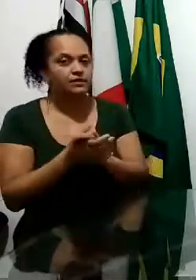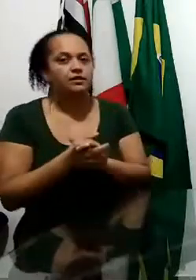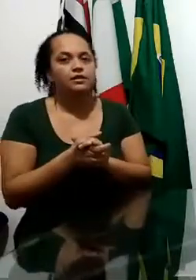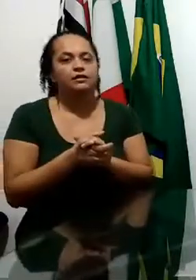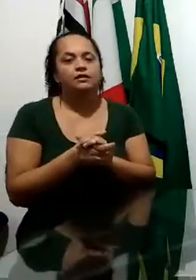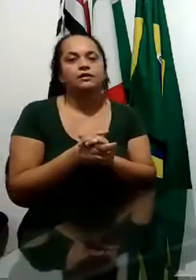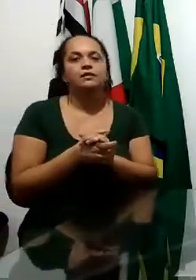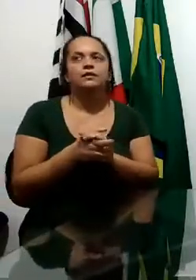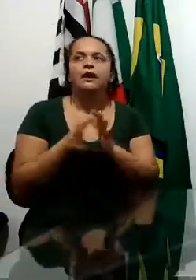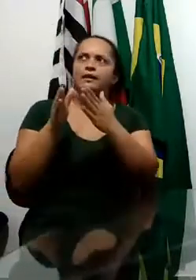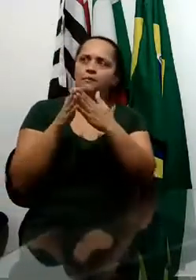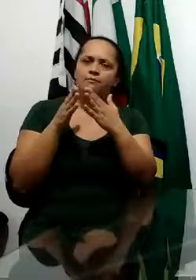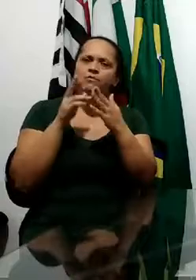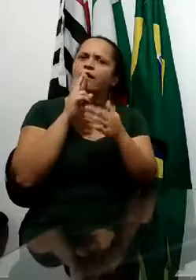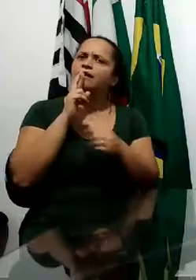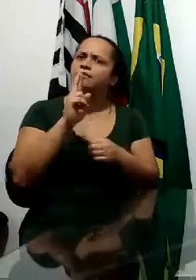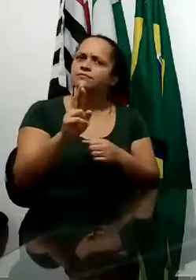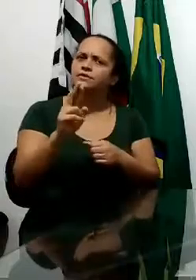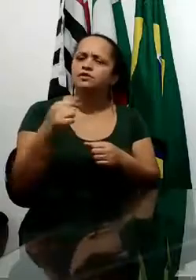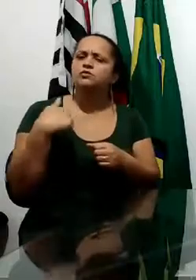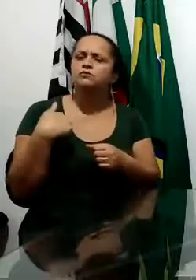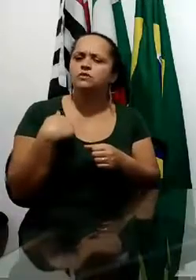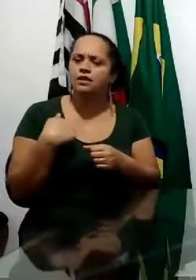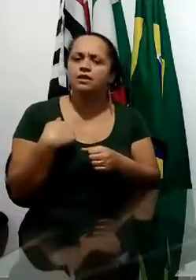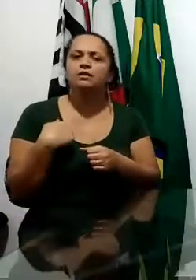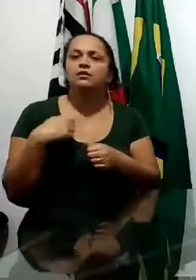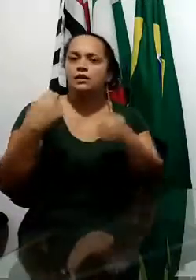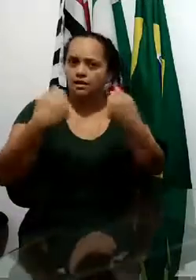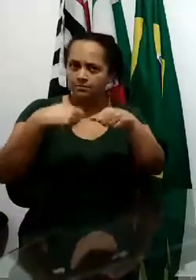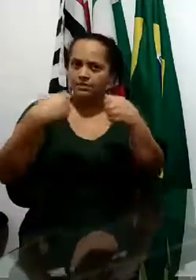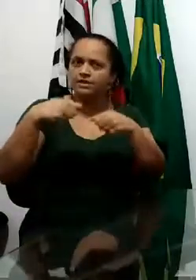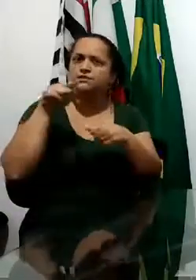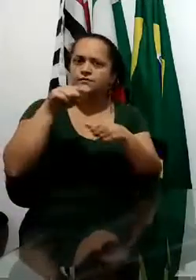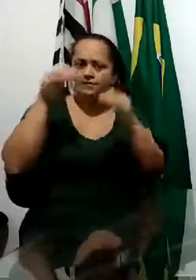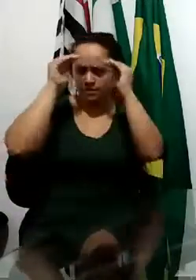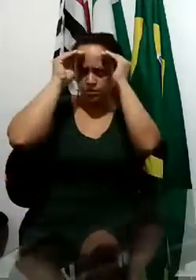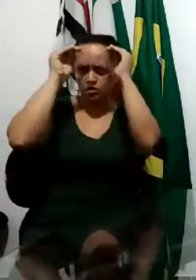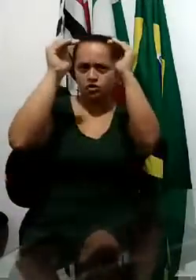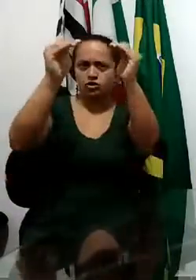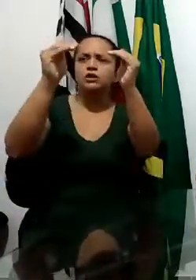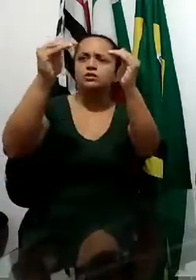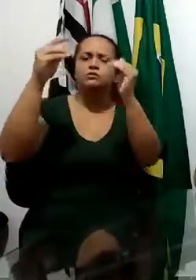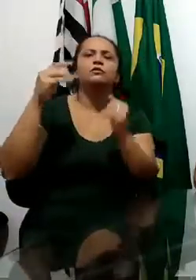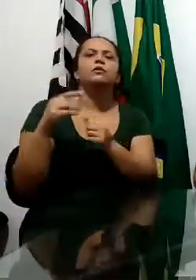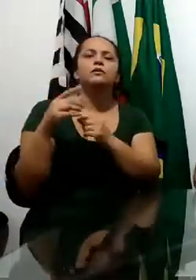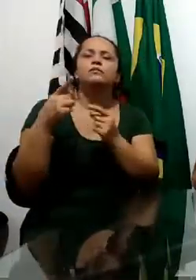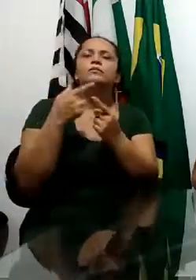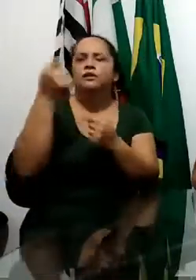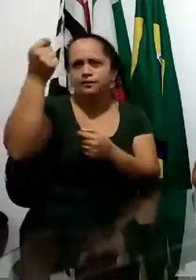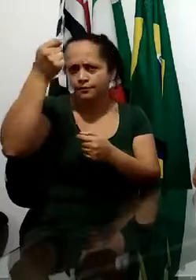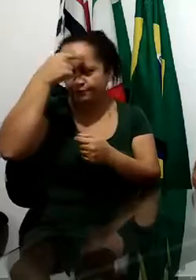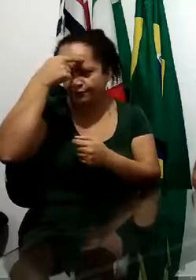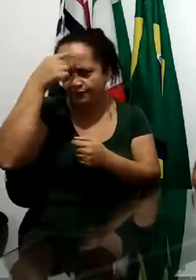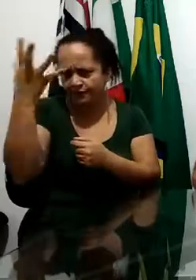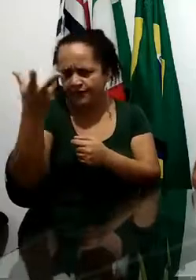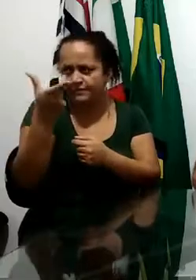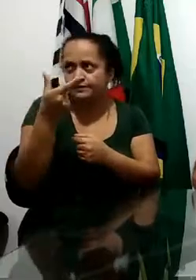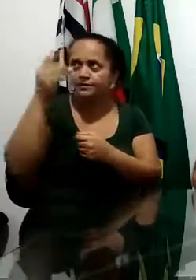Senhor, que andeis de modo digno da vocação a que fostes chamados. Olha que